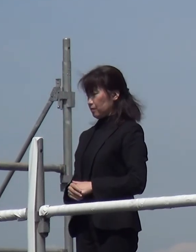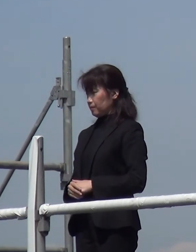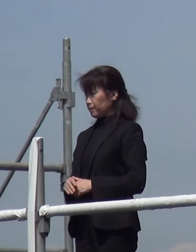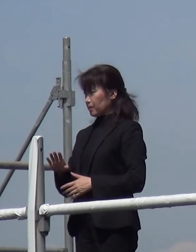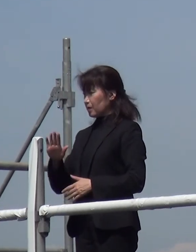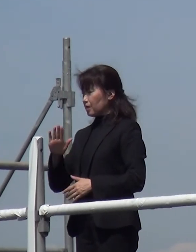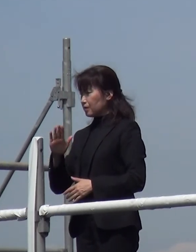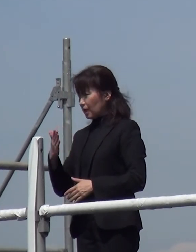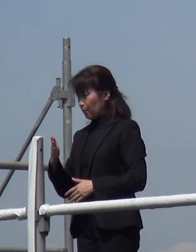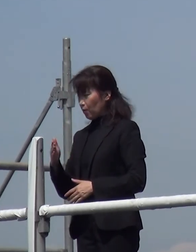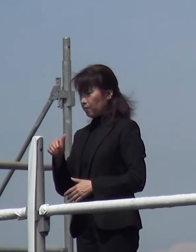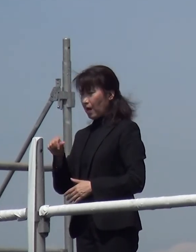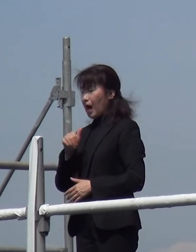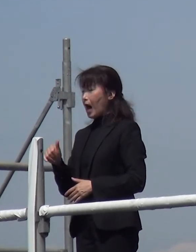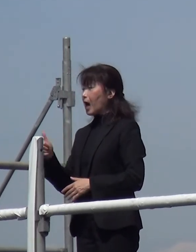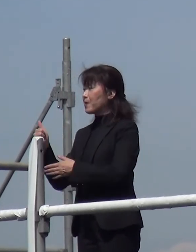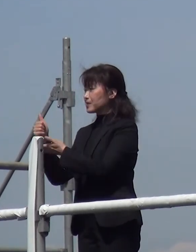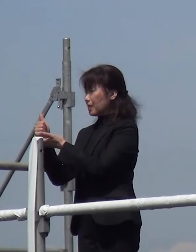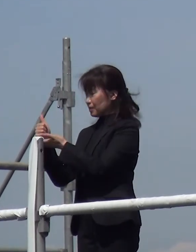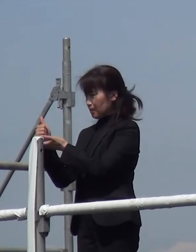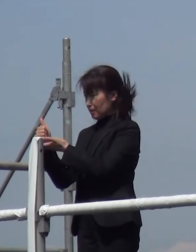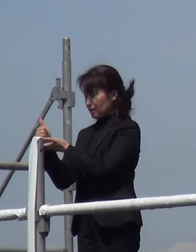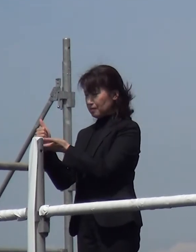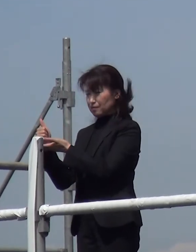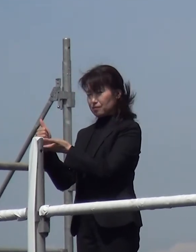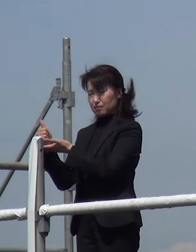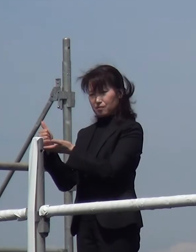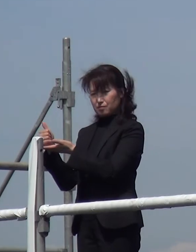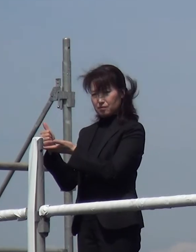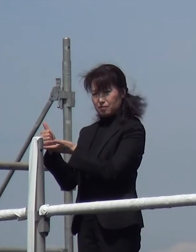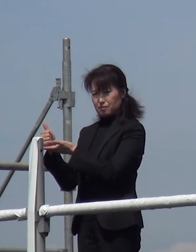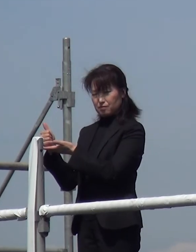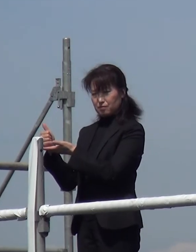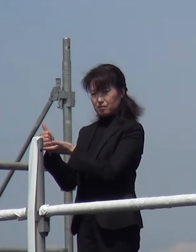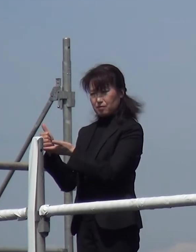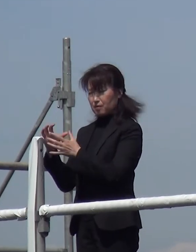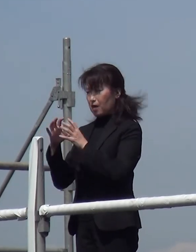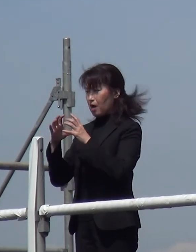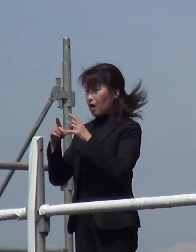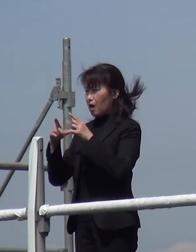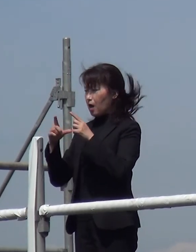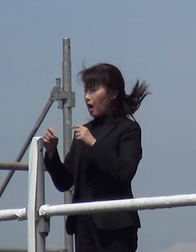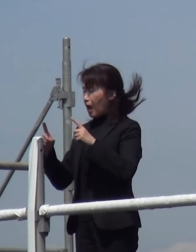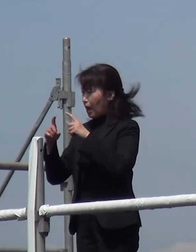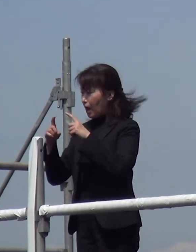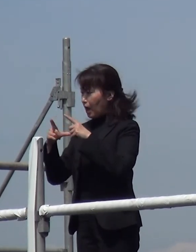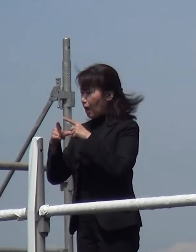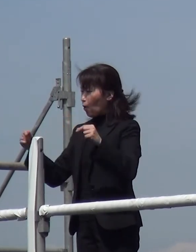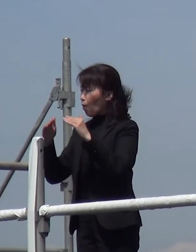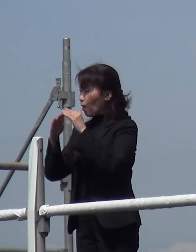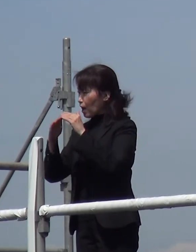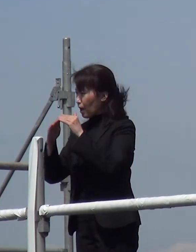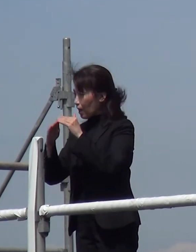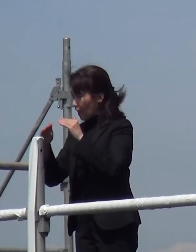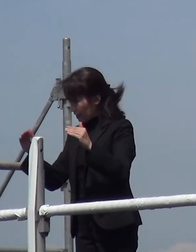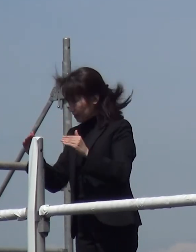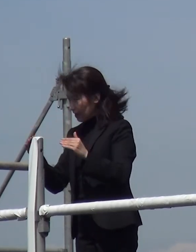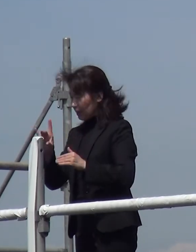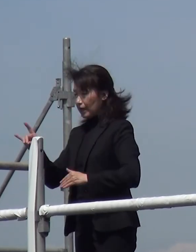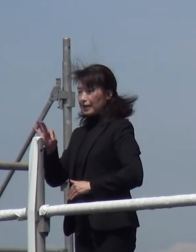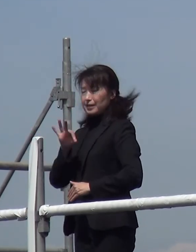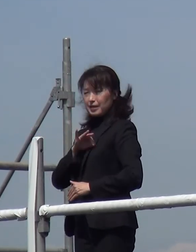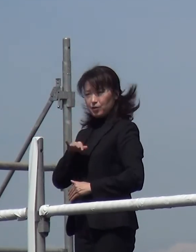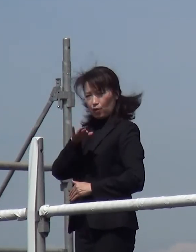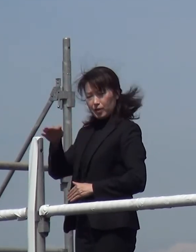ところが安倍がですね、それを国会で議員たちにはっき